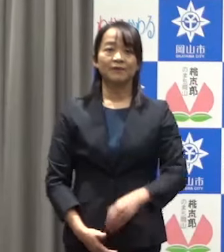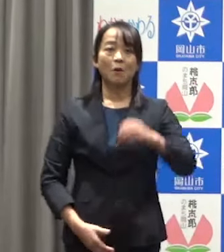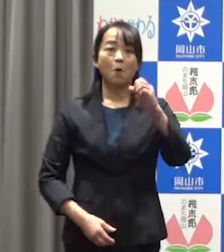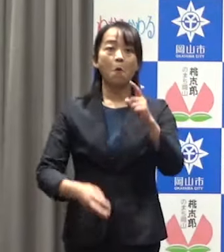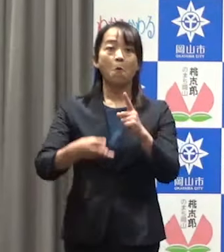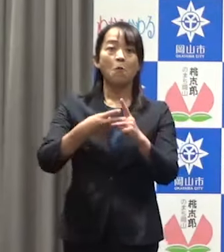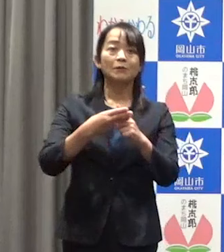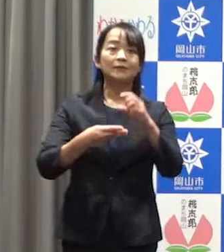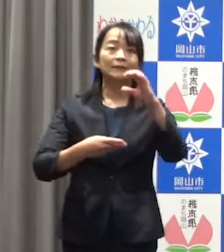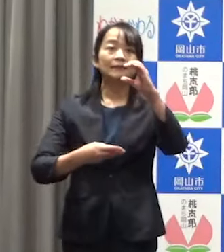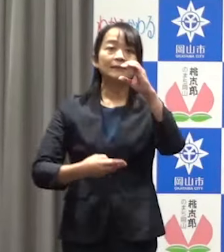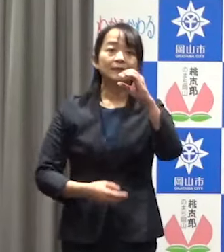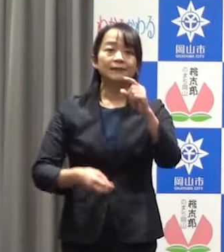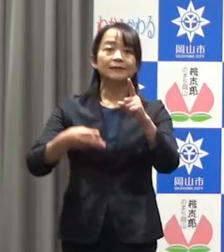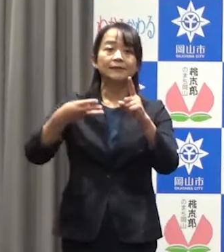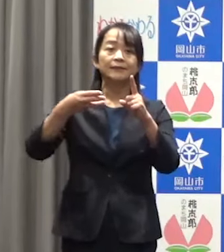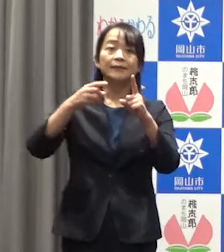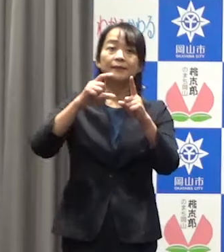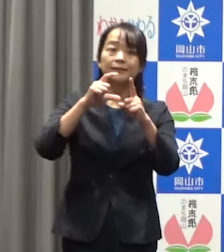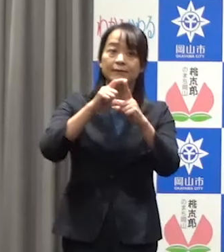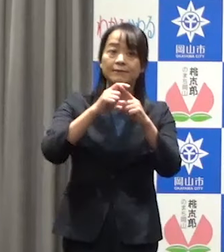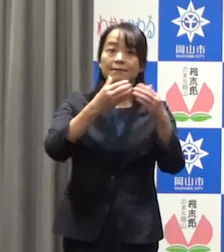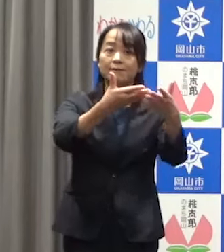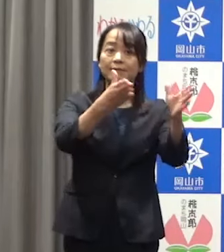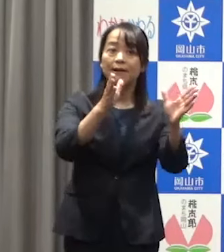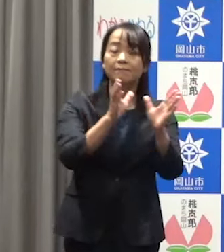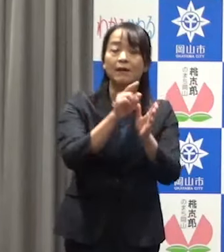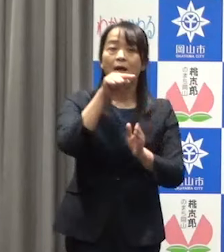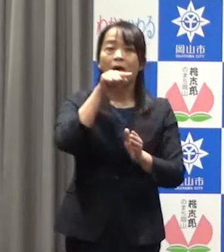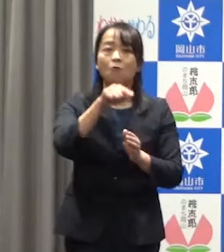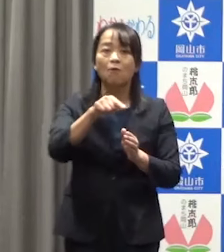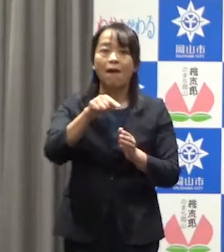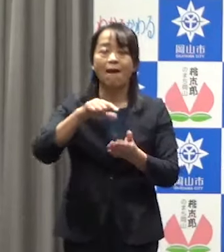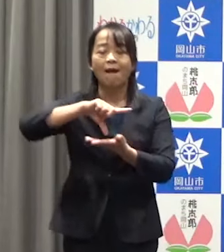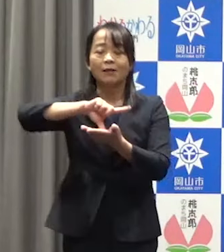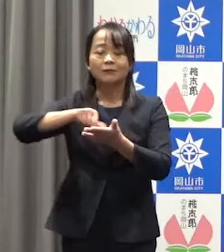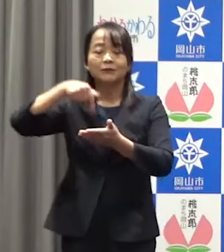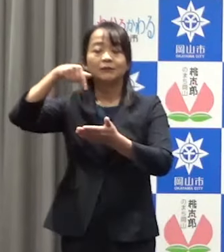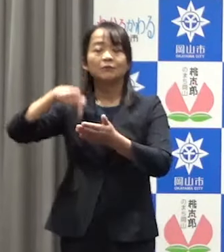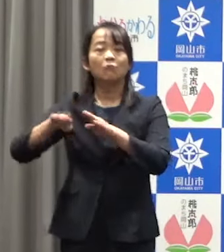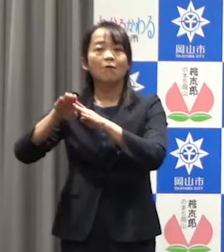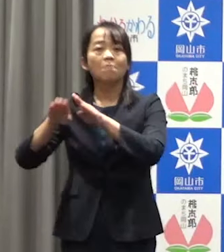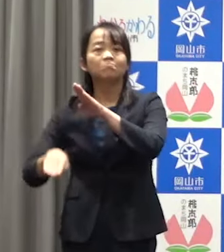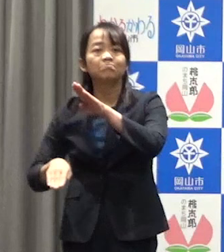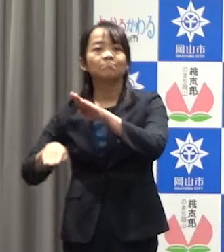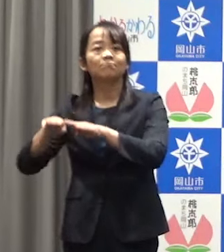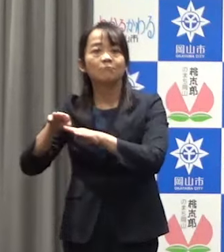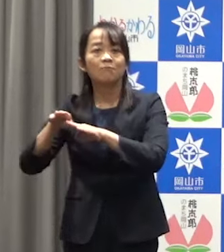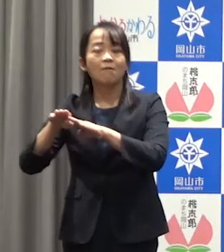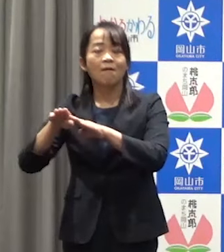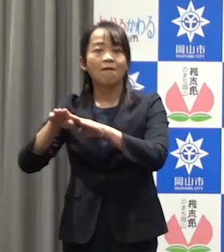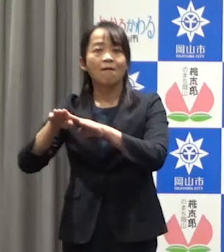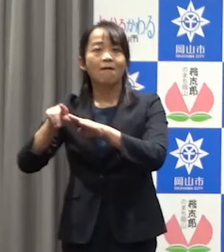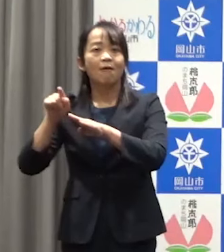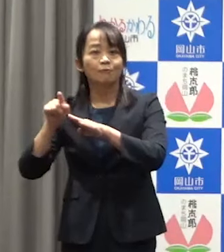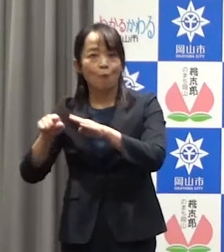OECD チャンピオンメイヤーズは地域における不平等の是正や包摂的